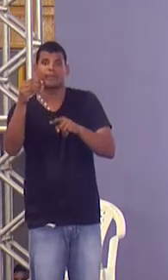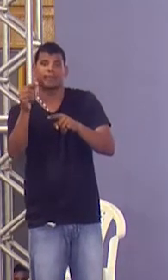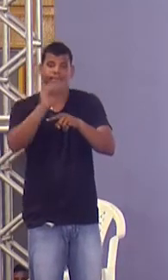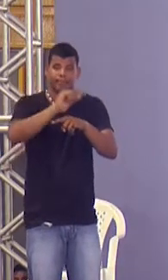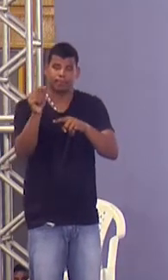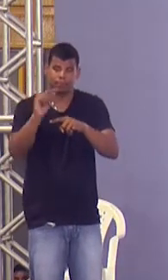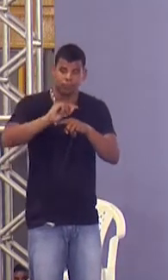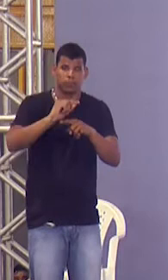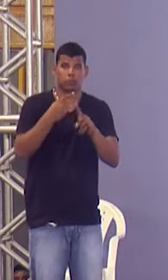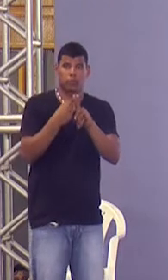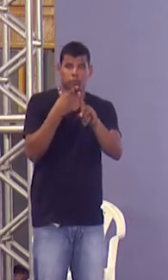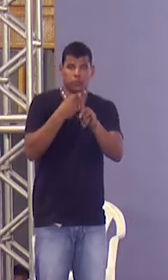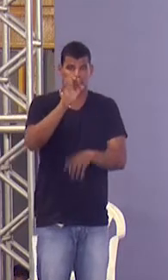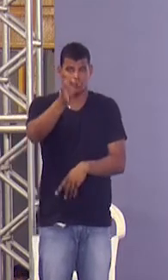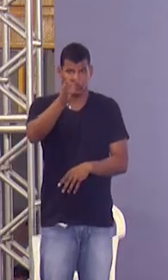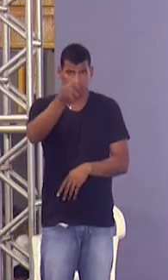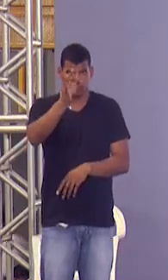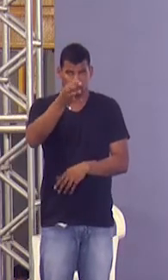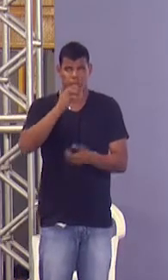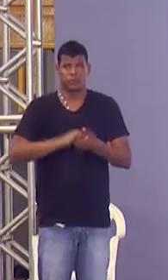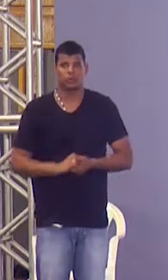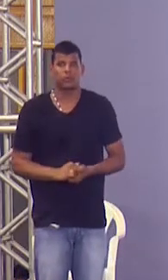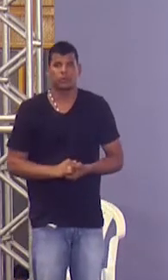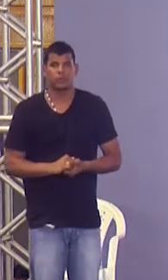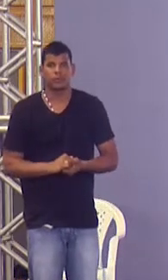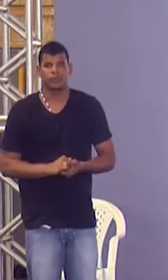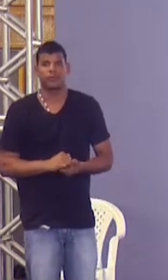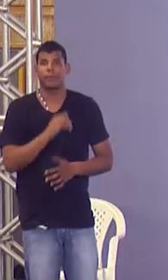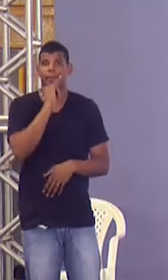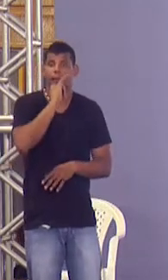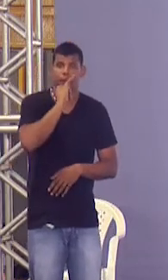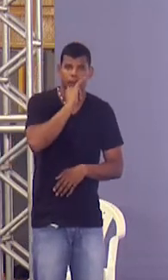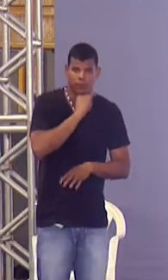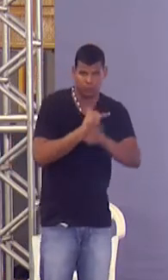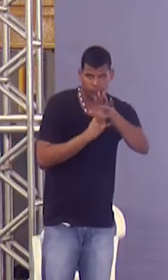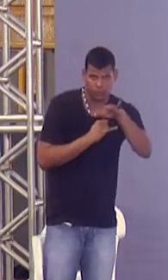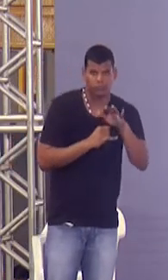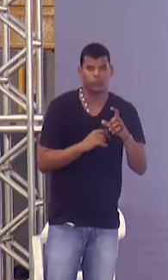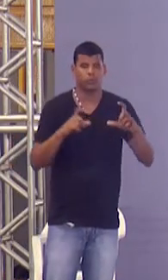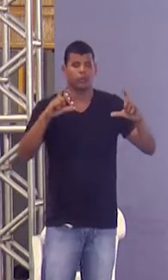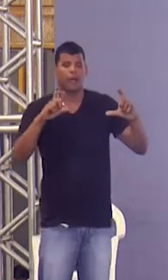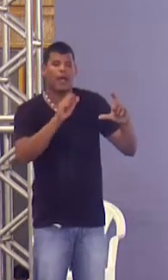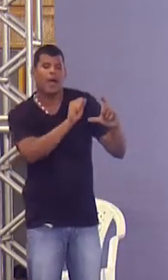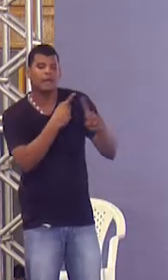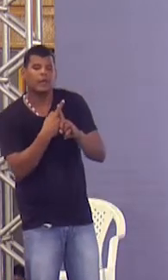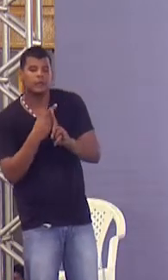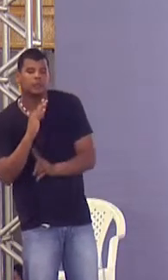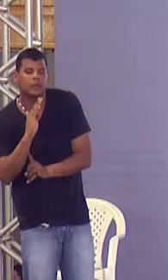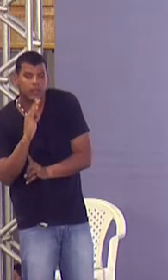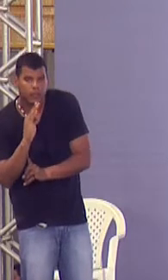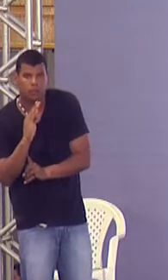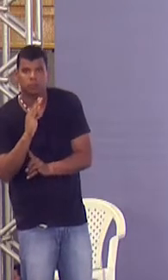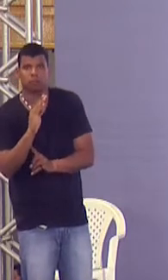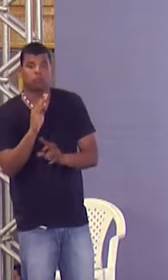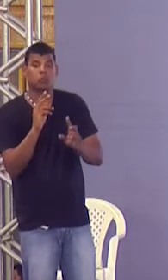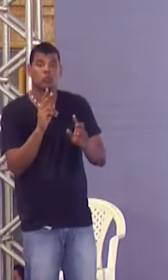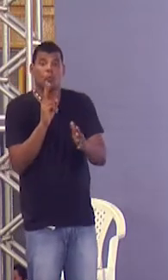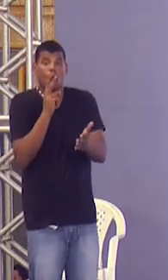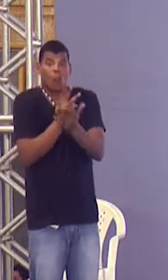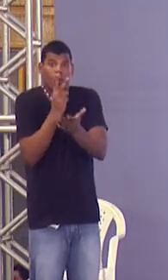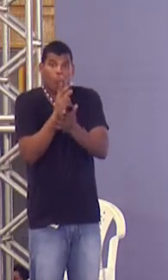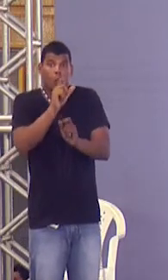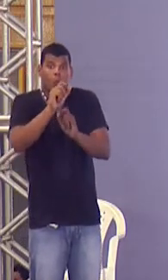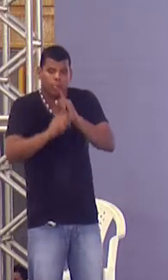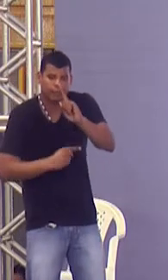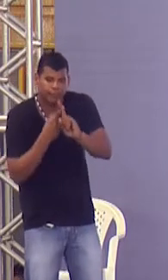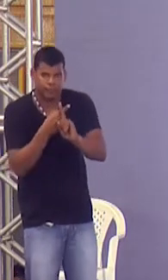o A e o B estão se multiplicando, eles vão continuar se multiplicando. Só que cada um deles é elevado ao M, ó. Ali